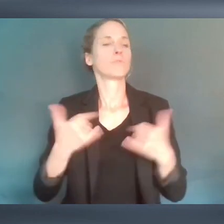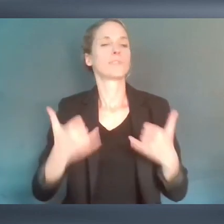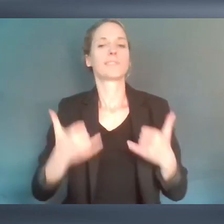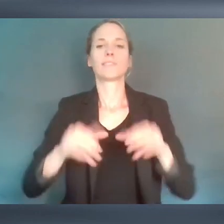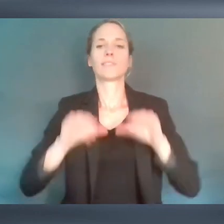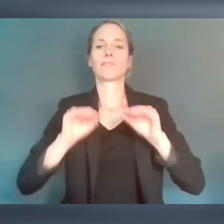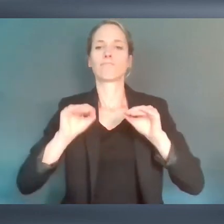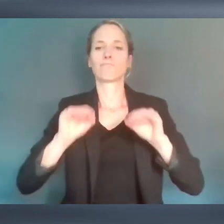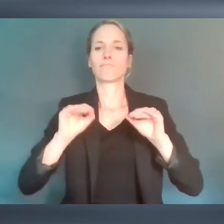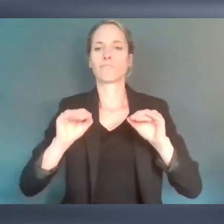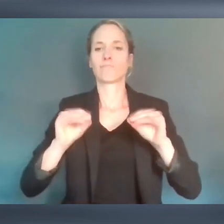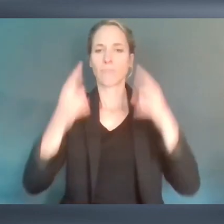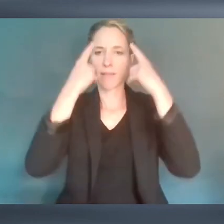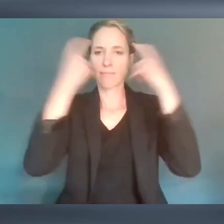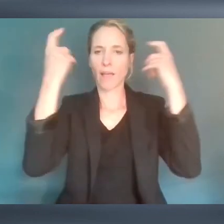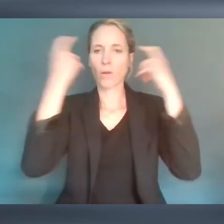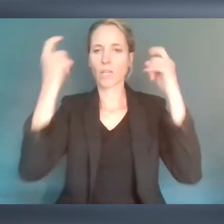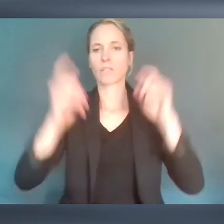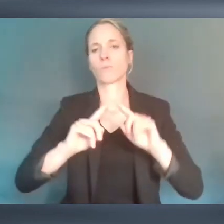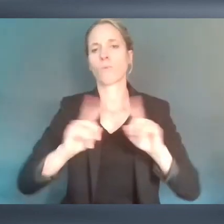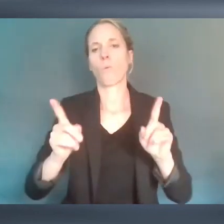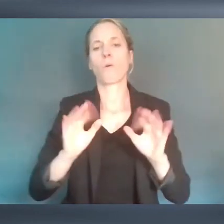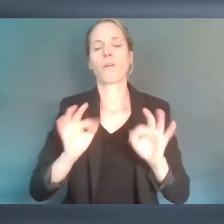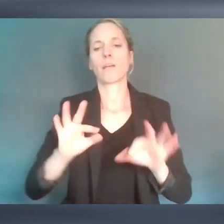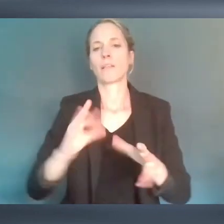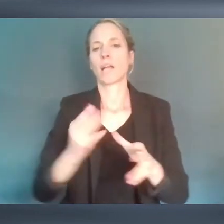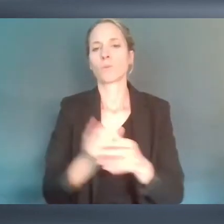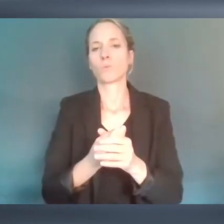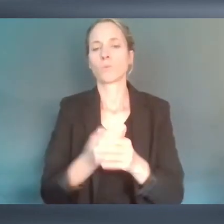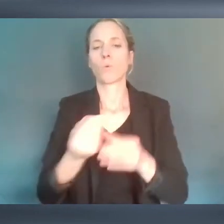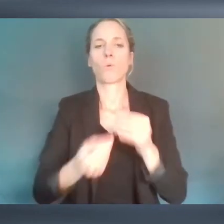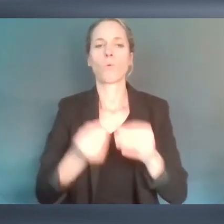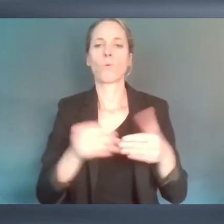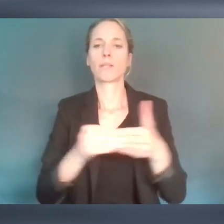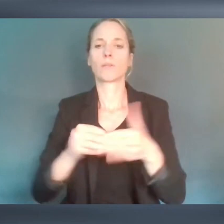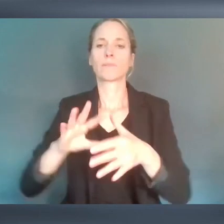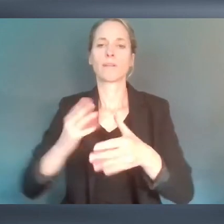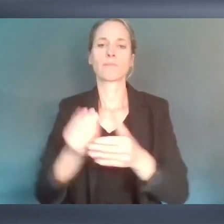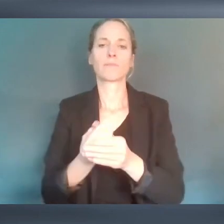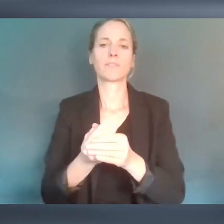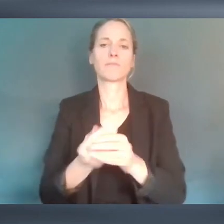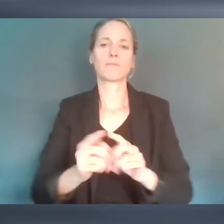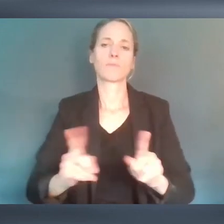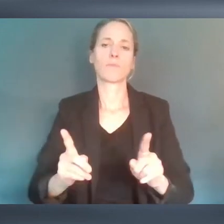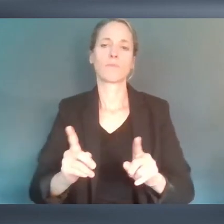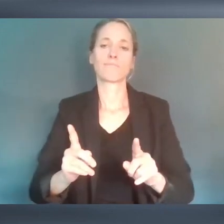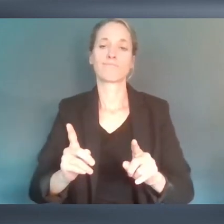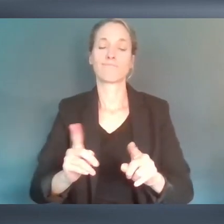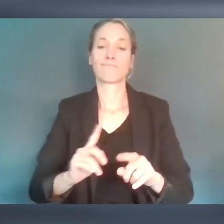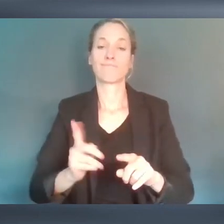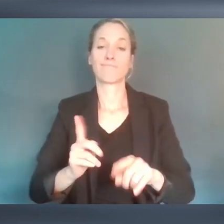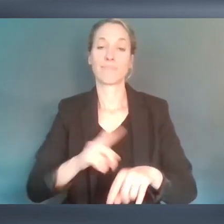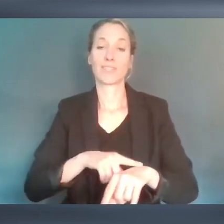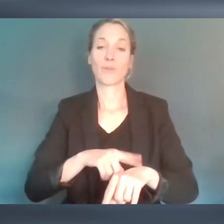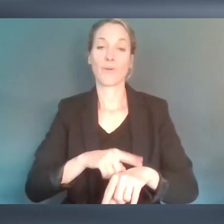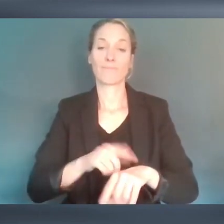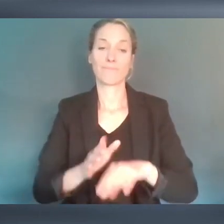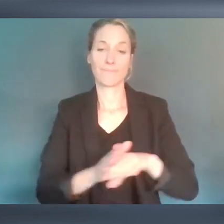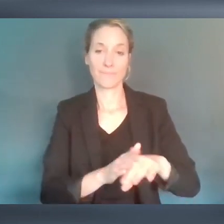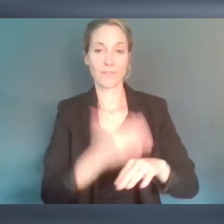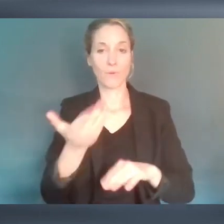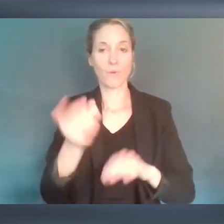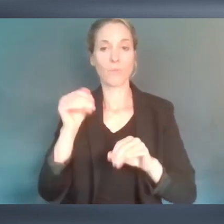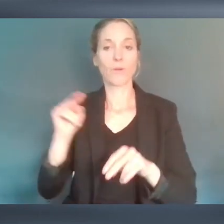le leadership, sur l'inclusion ou sur le leadership inclusif. On n'a pas le temps et vous trouverez des documents pour cela